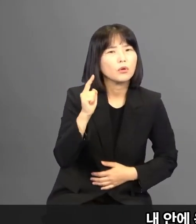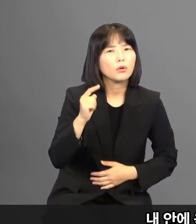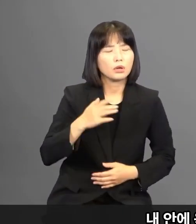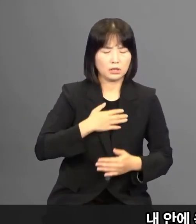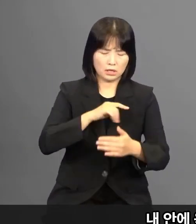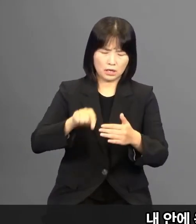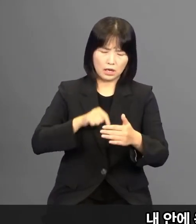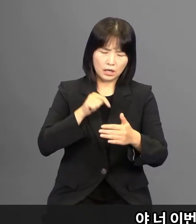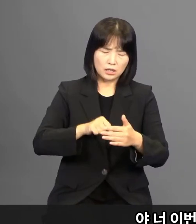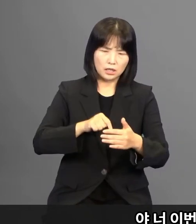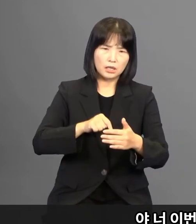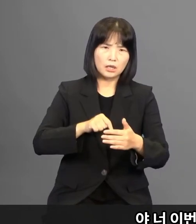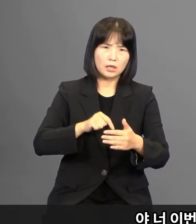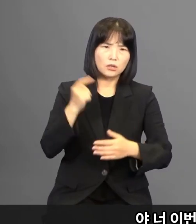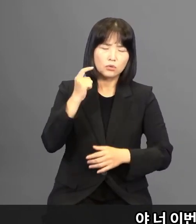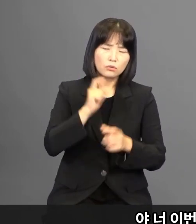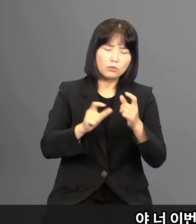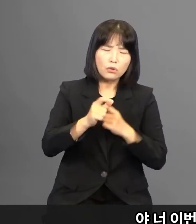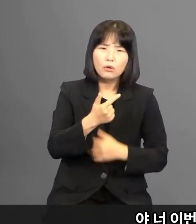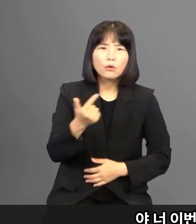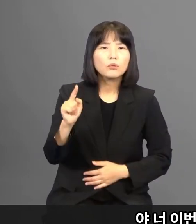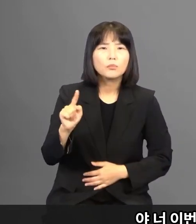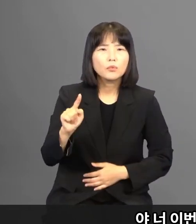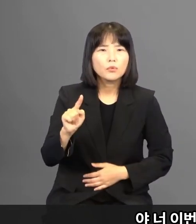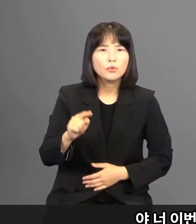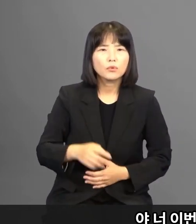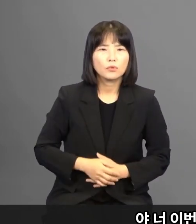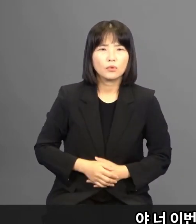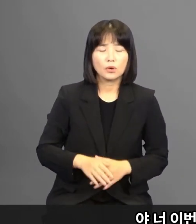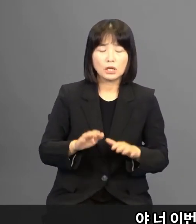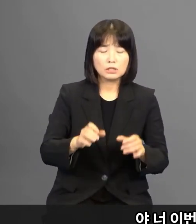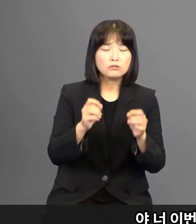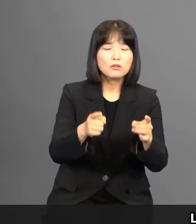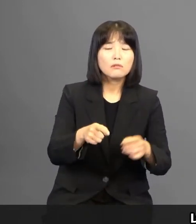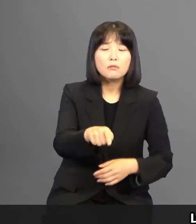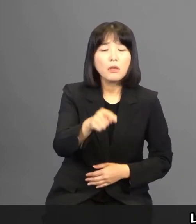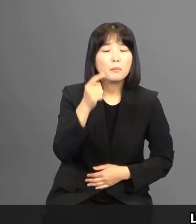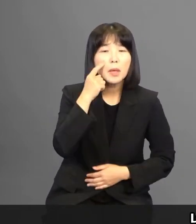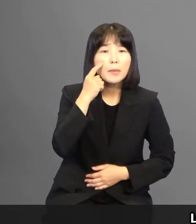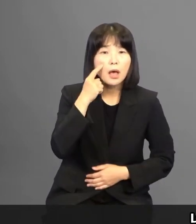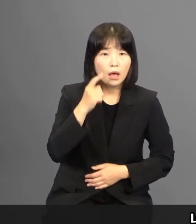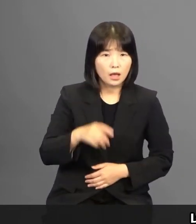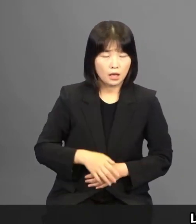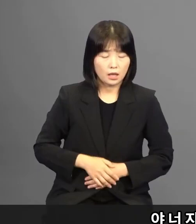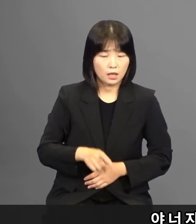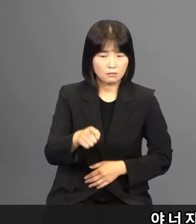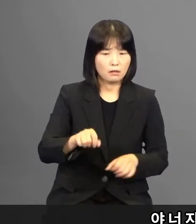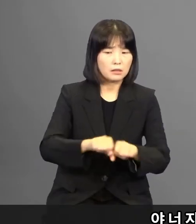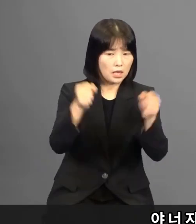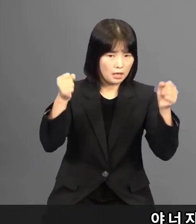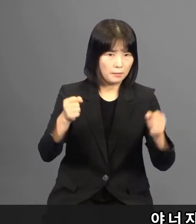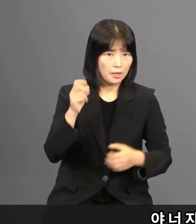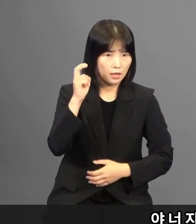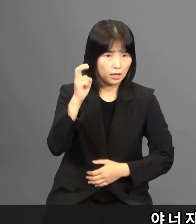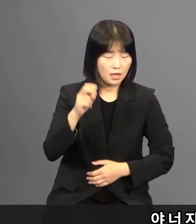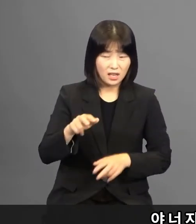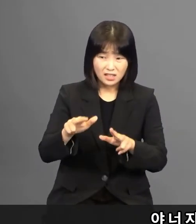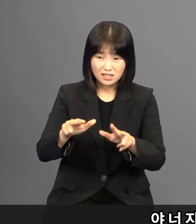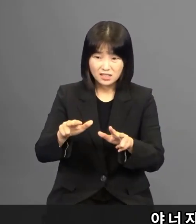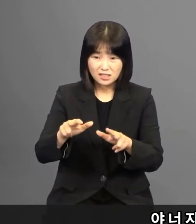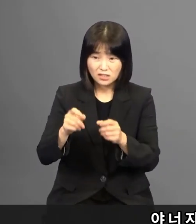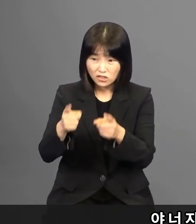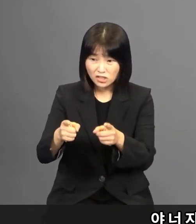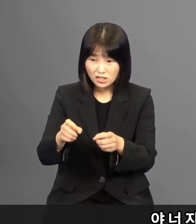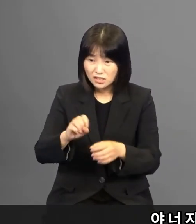육신의 소리들 말이죠. 야, 너 이번 기회에 이거 한번 해봐. 너 대박 날 거야. 야, 너 지금 놓치면